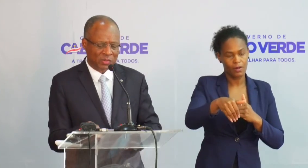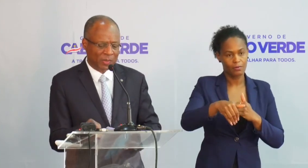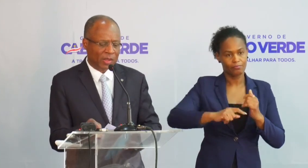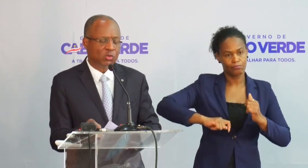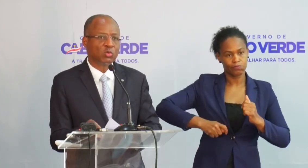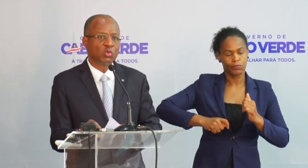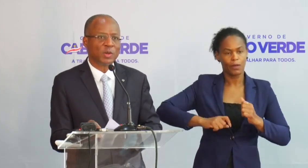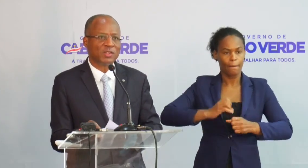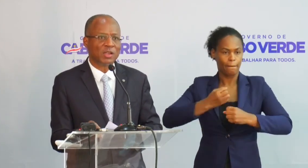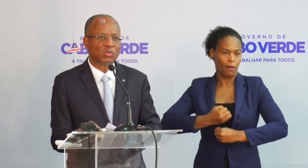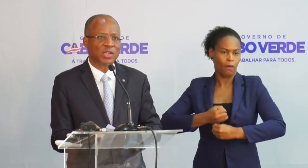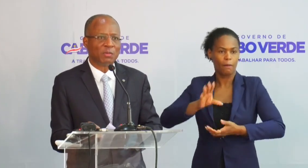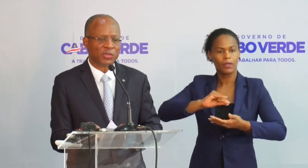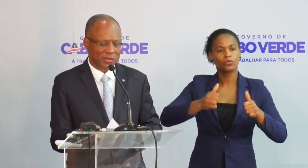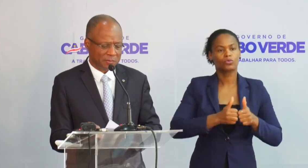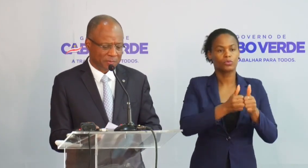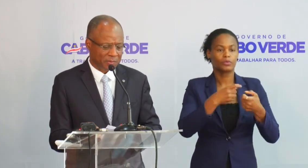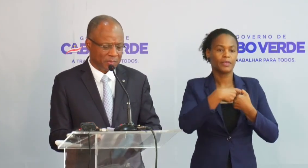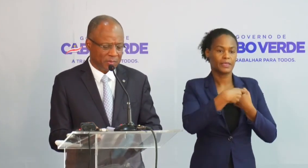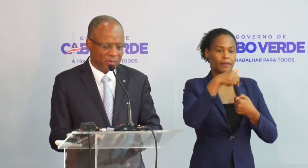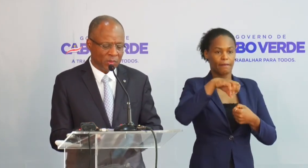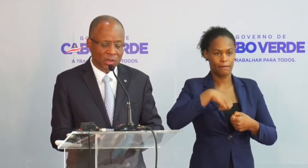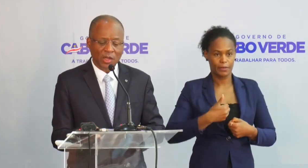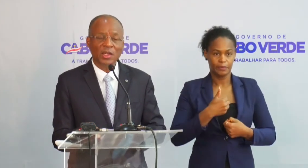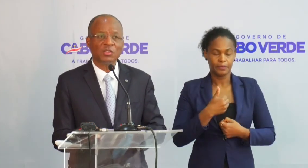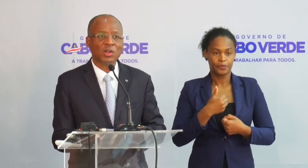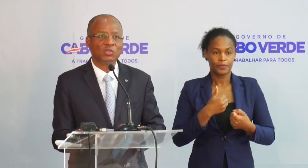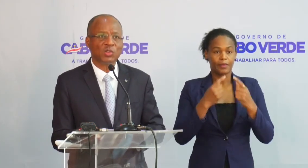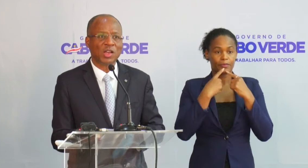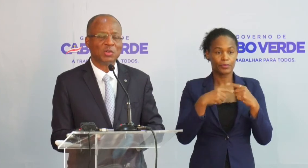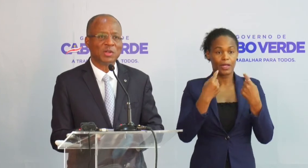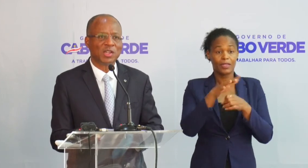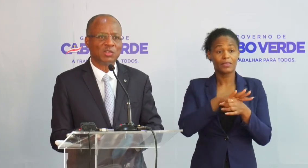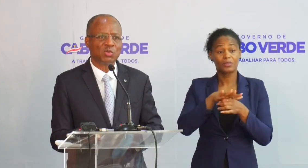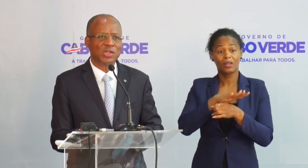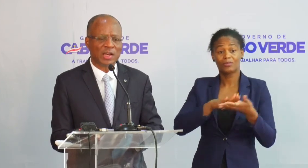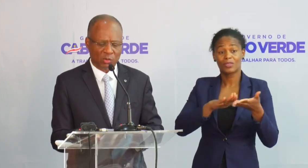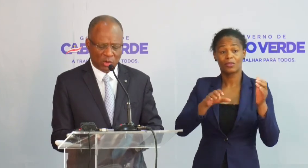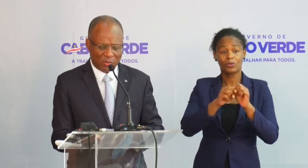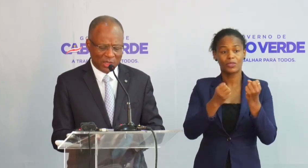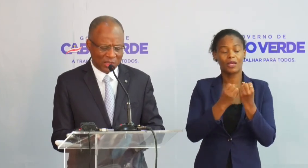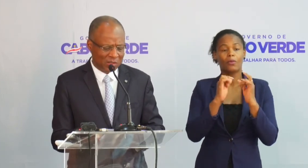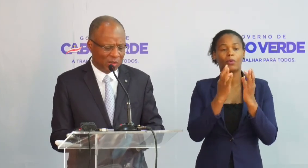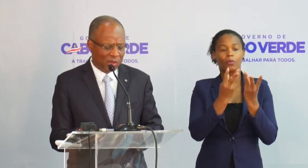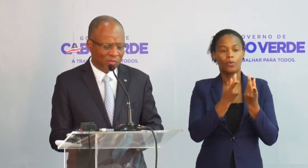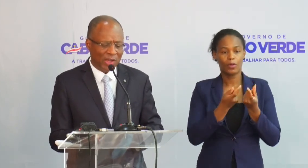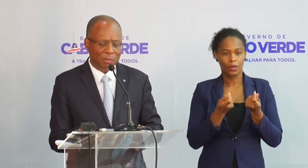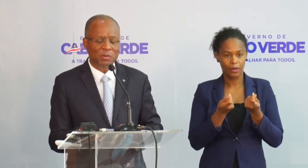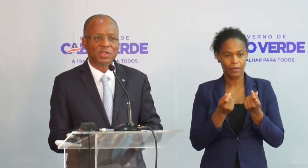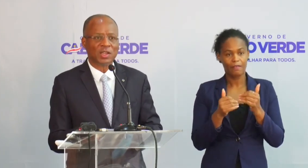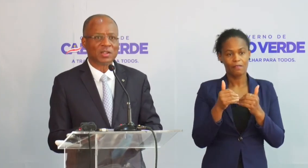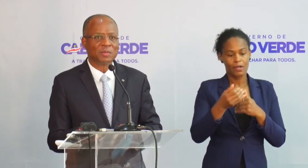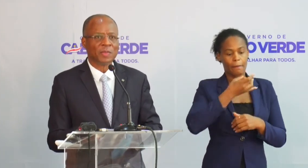intensificadas junto dos parceiros de Cabo Verde. A declaração da situação de emergência social e económica